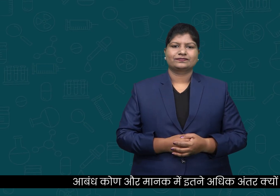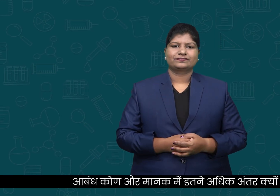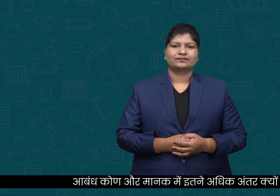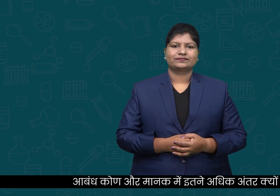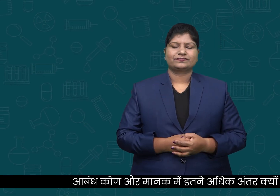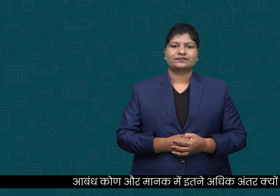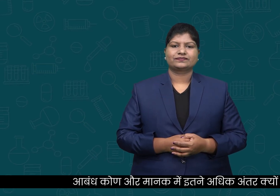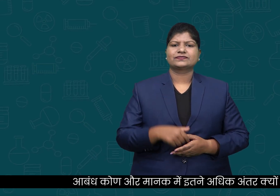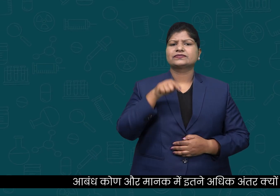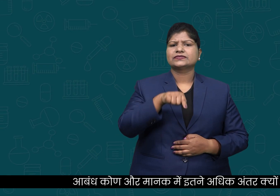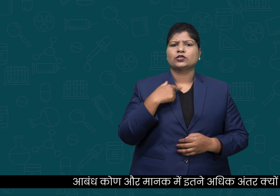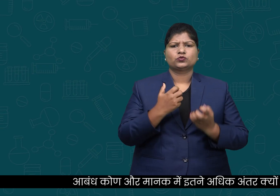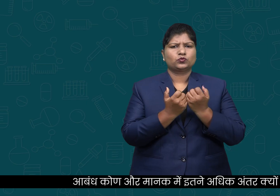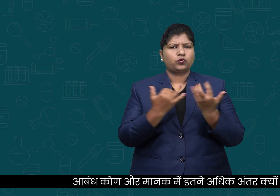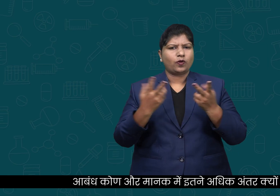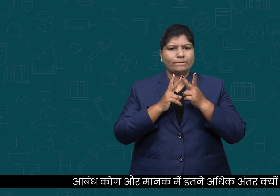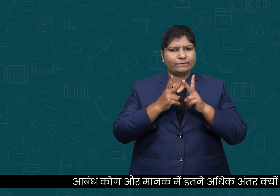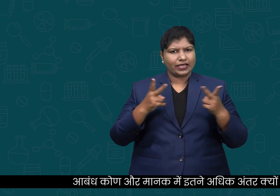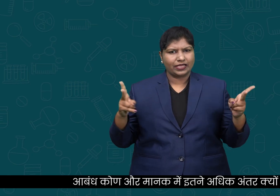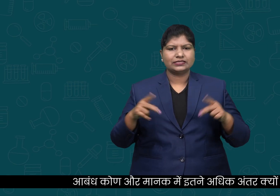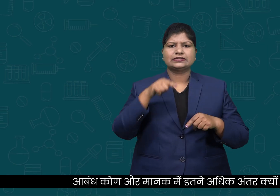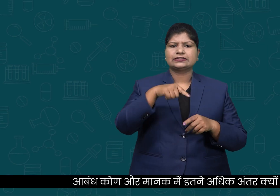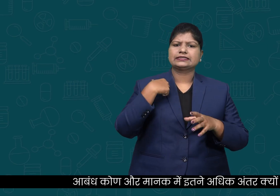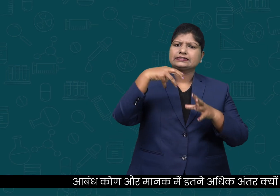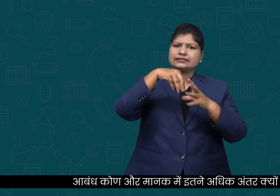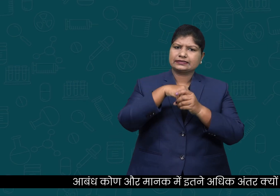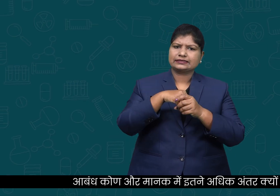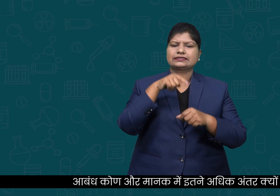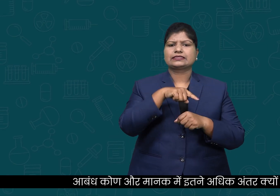आबंध कोण और मानक में इतने अधिक अंतर क्यों है?